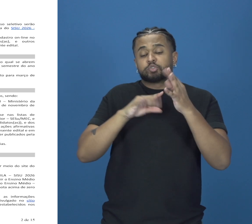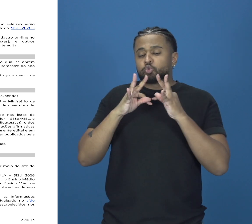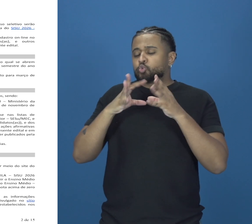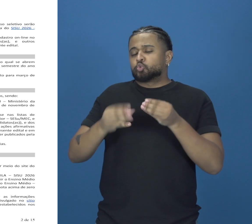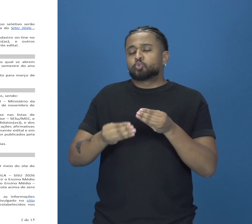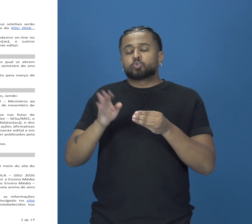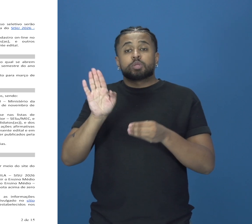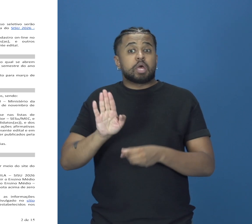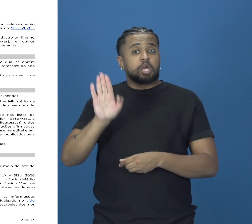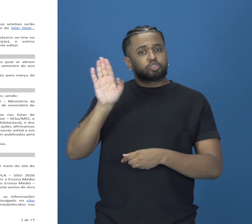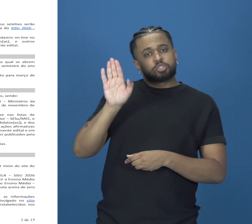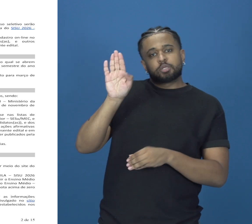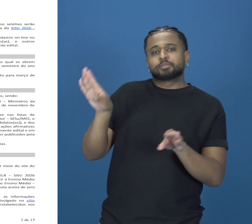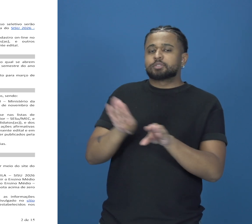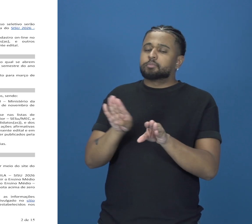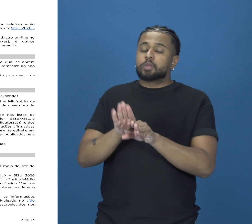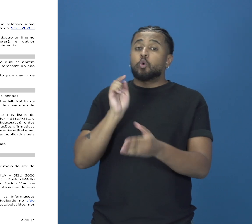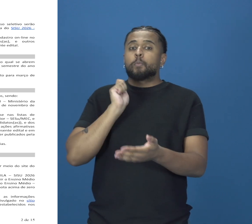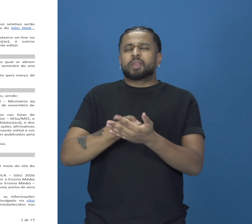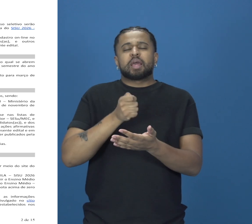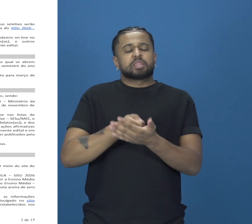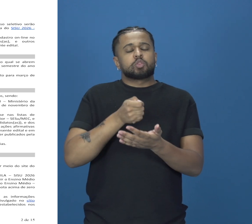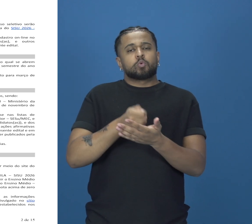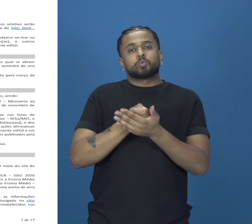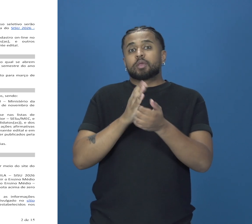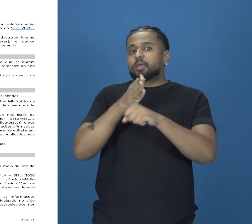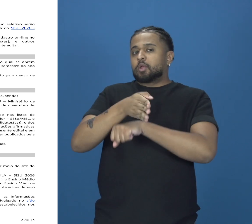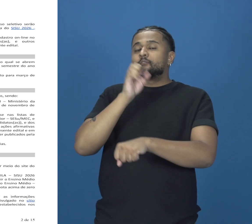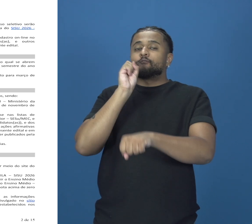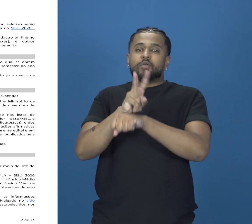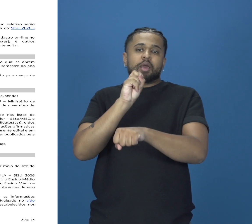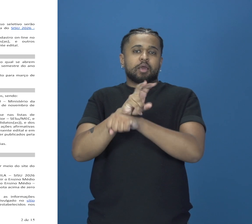todos os candidatos e dos requisitos obrigatórios para o ingresso nas